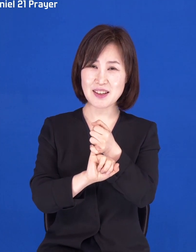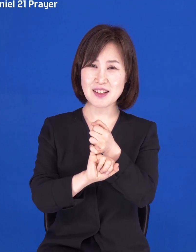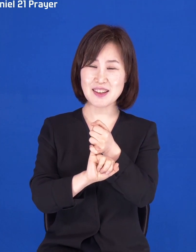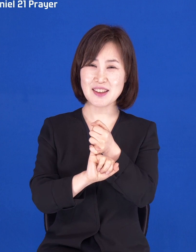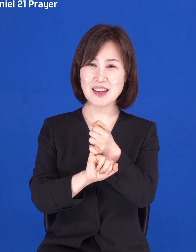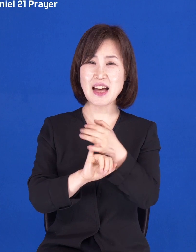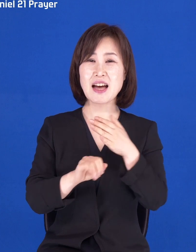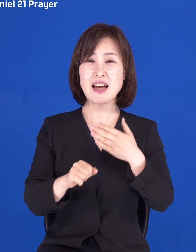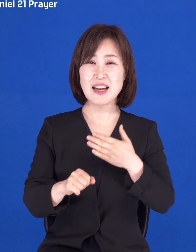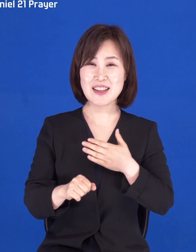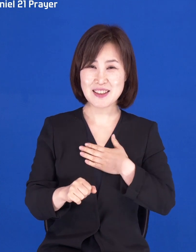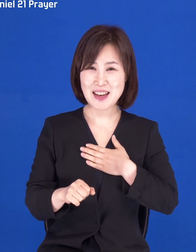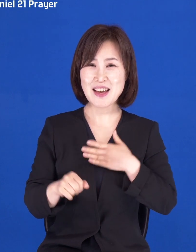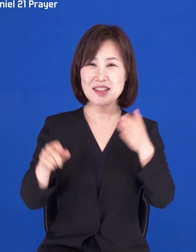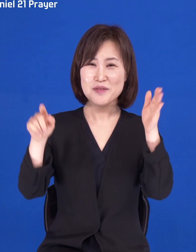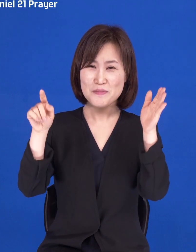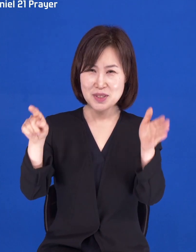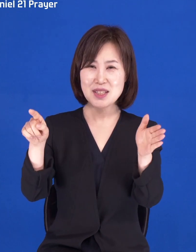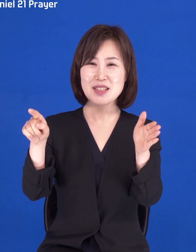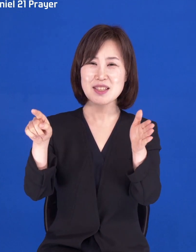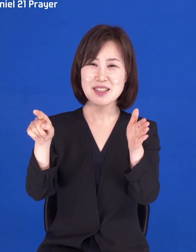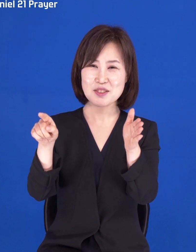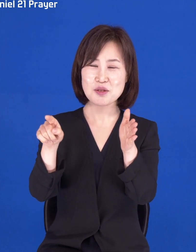주시리다. 저는